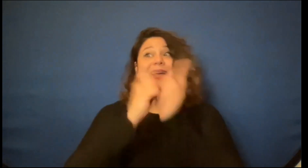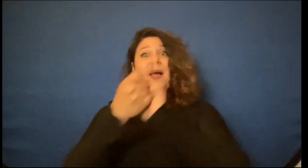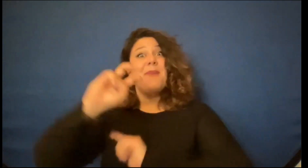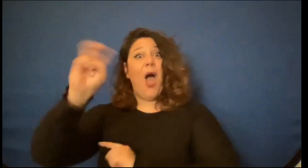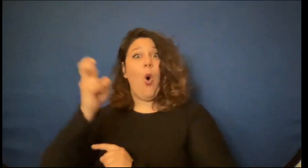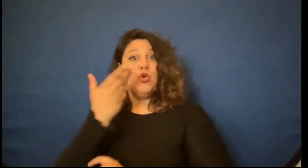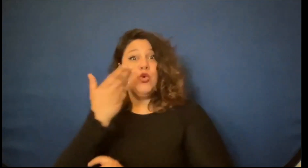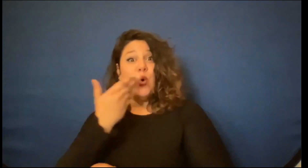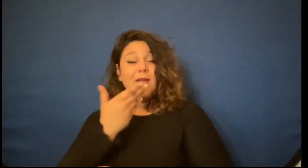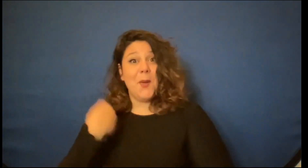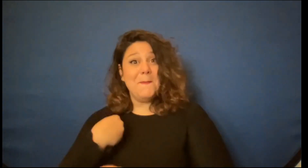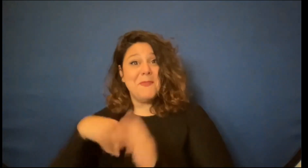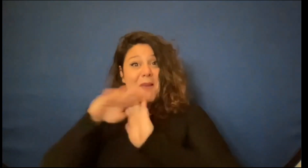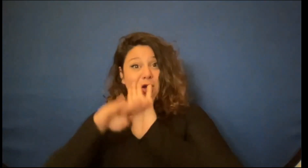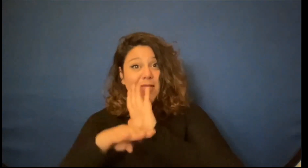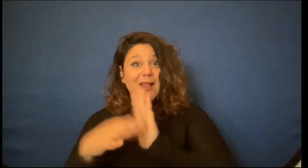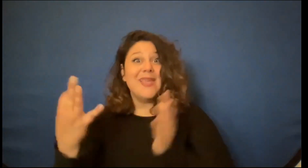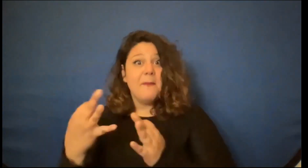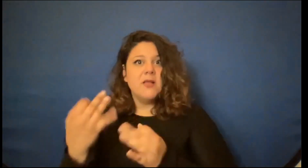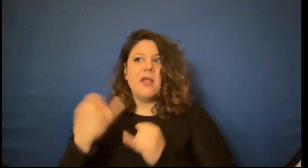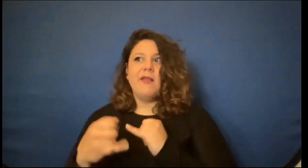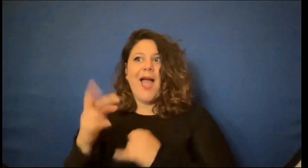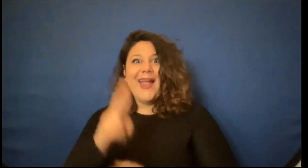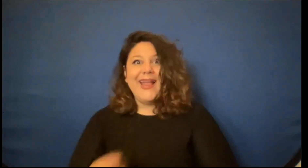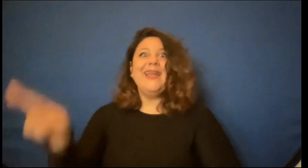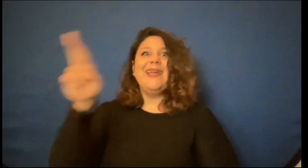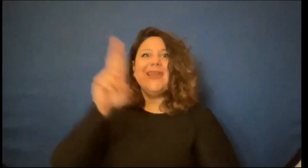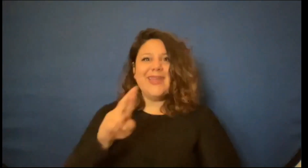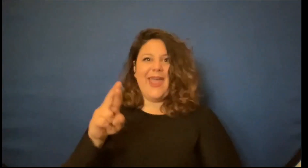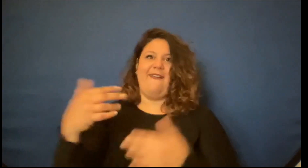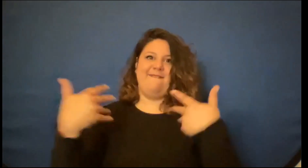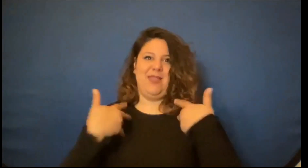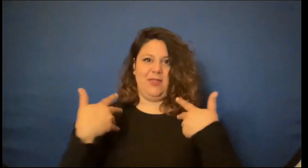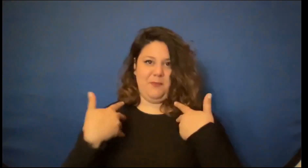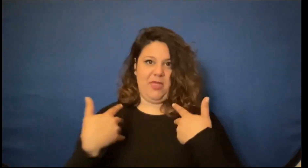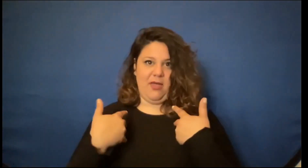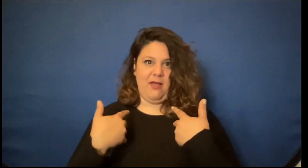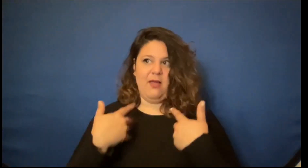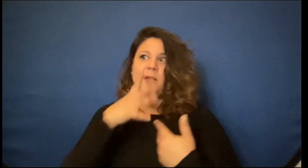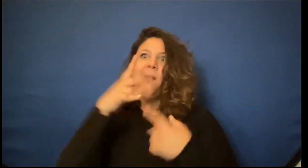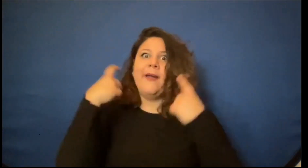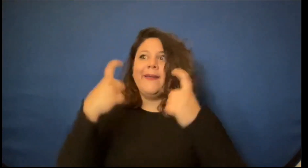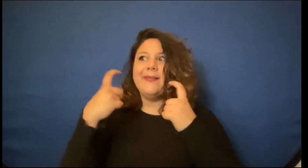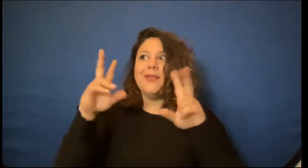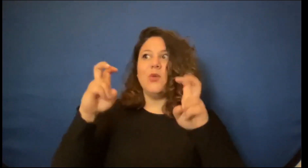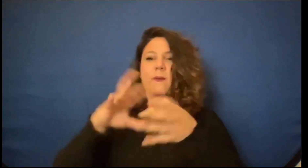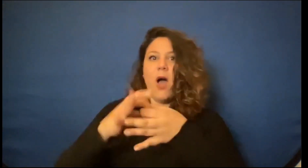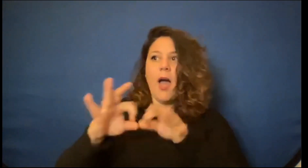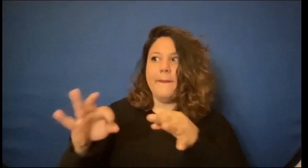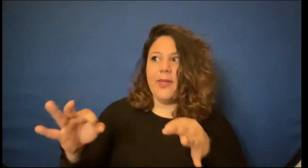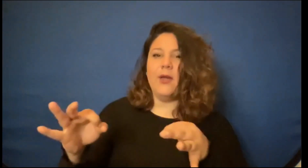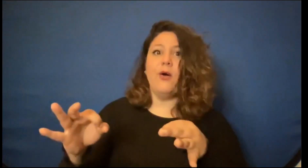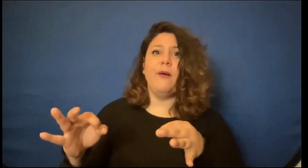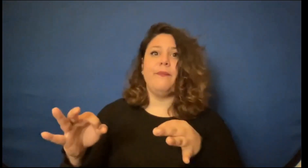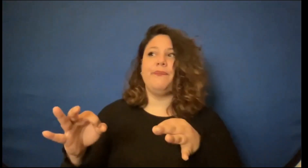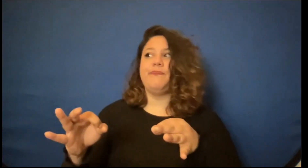es revictimizar al alumno. ¿Por qué? Porque tiene que hacerse nuevos amigos, tiene más